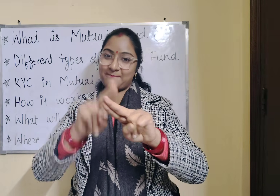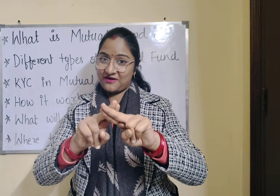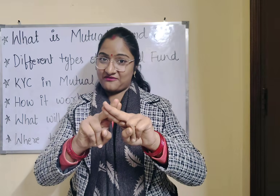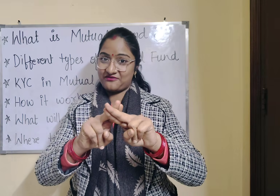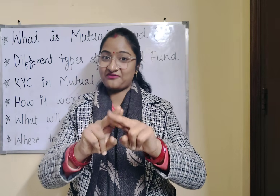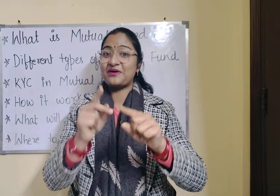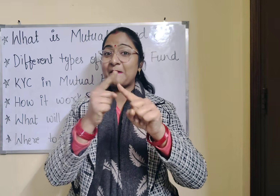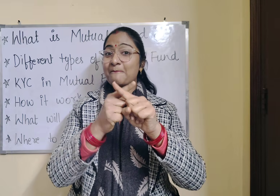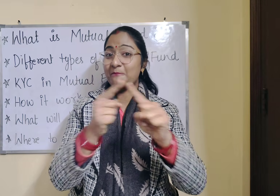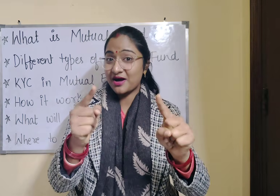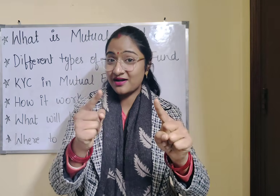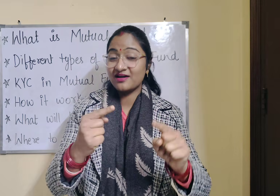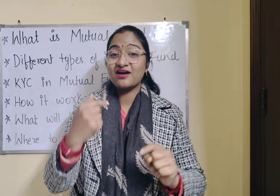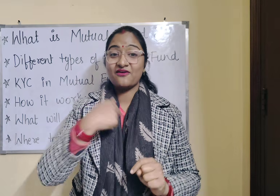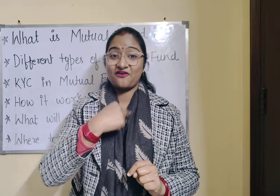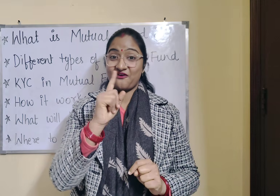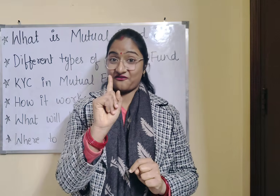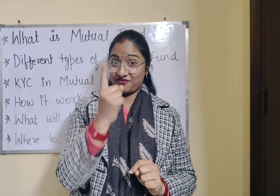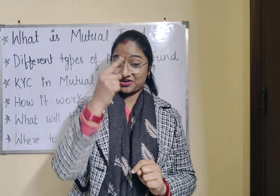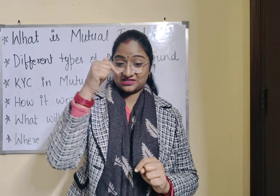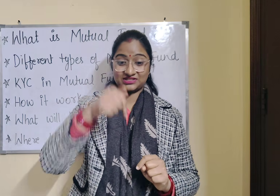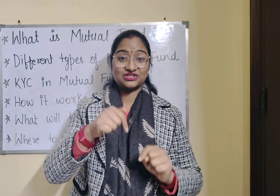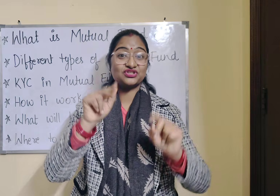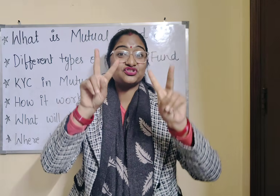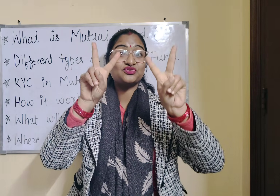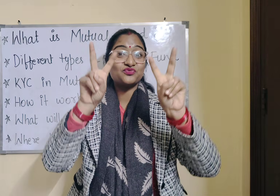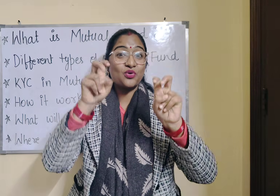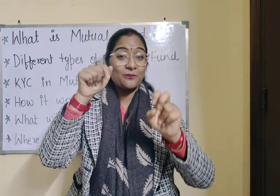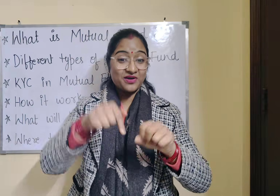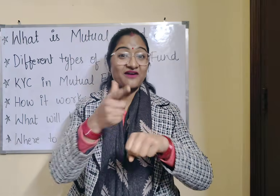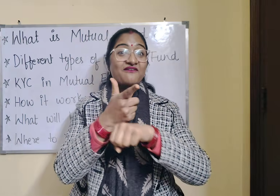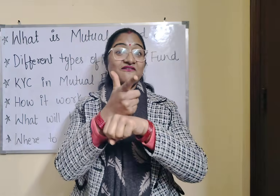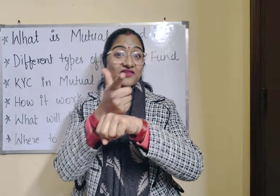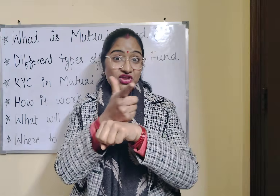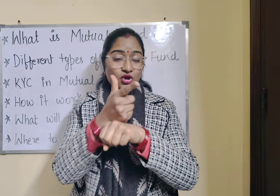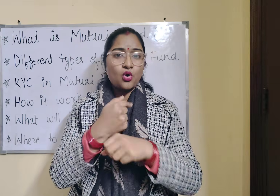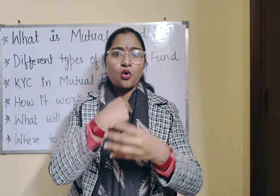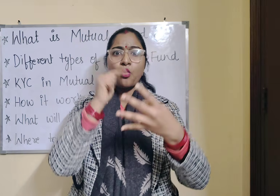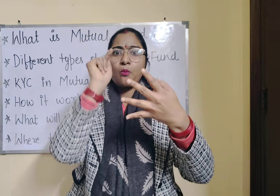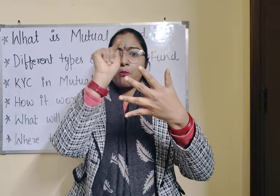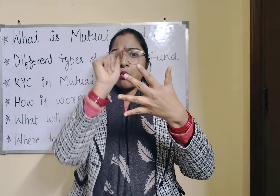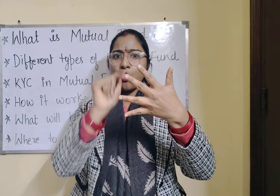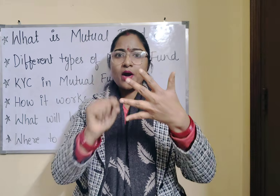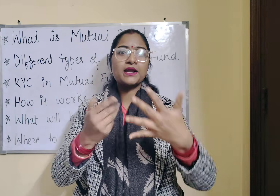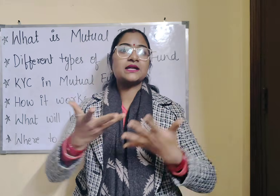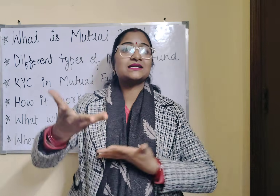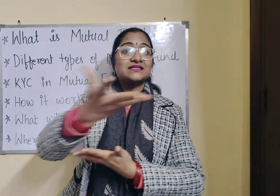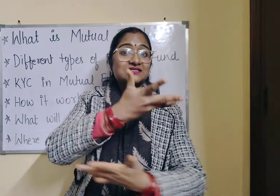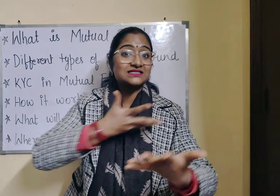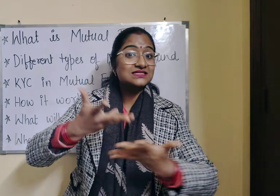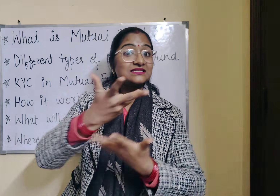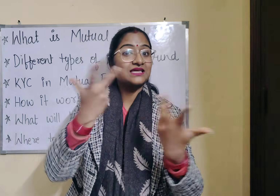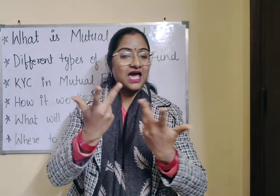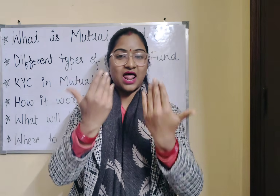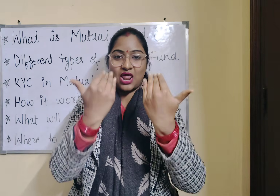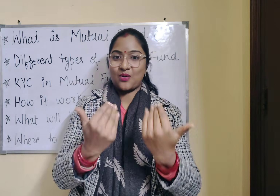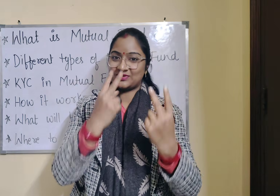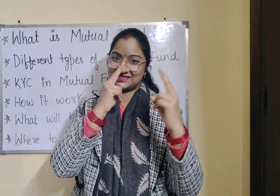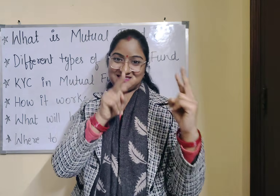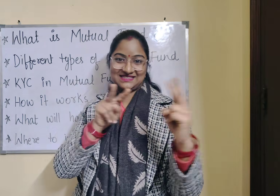हैं। कम लेट्स लर्न अबाउट म्यूचुअल फंड। बट अगर मैं आपको बताऊं तो मैं इस वीडियो में क्या क्या टॉपिक